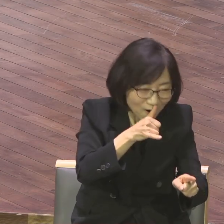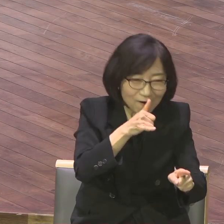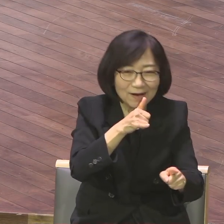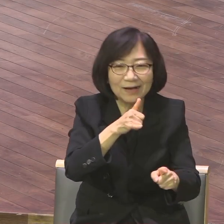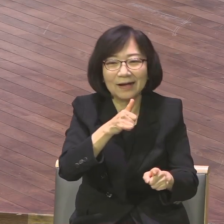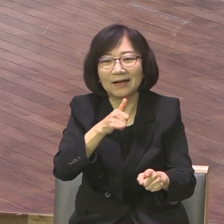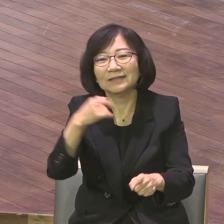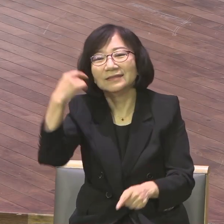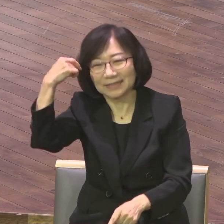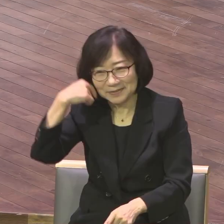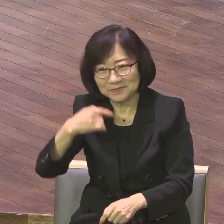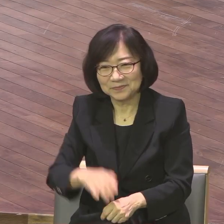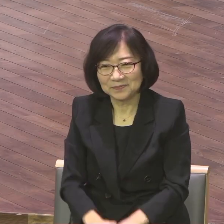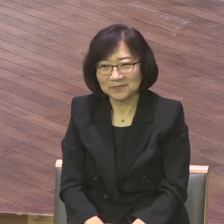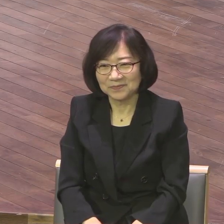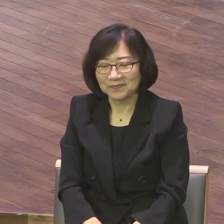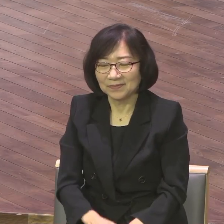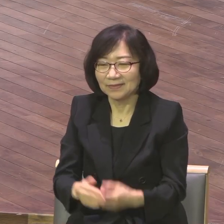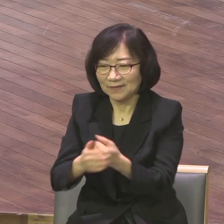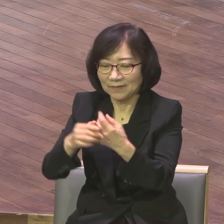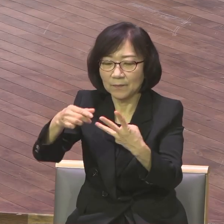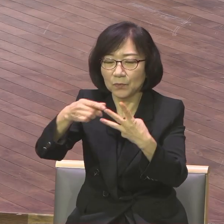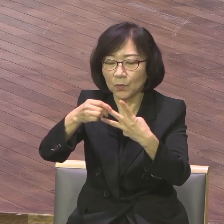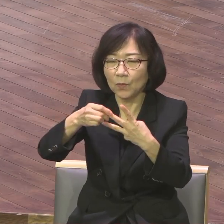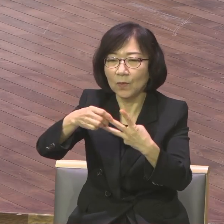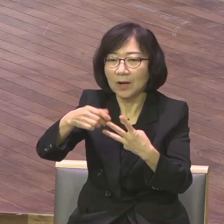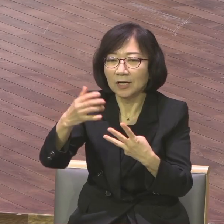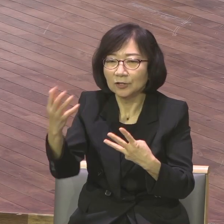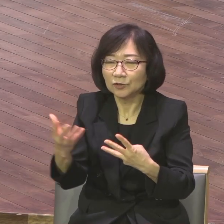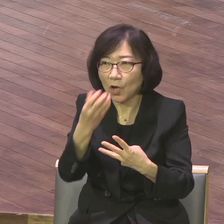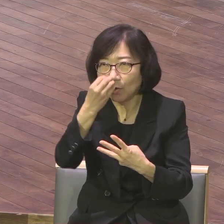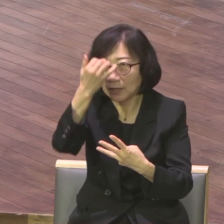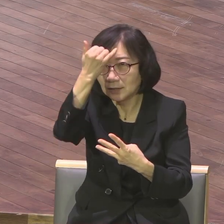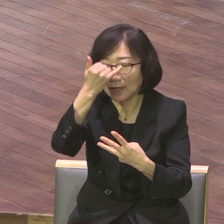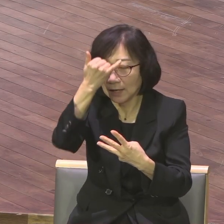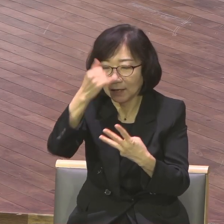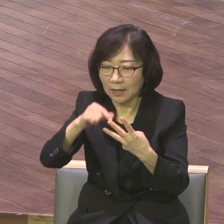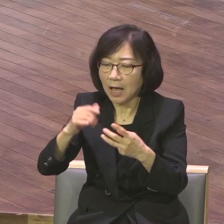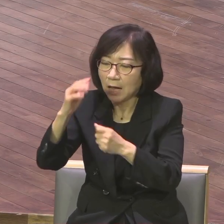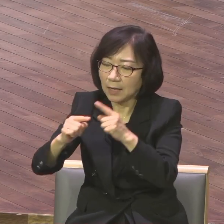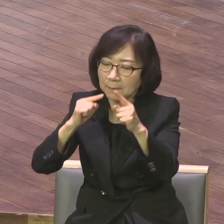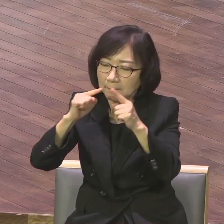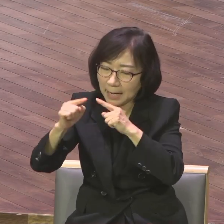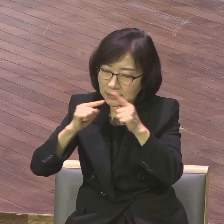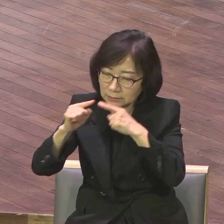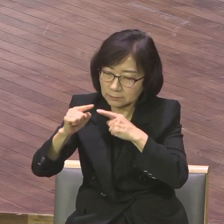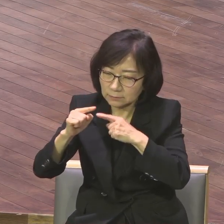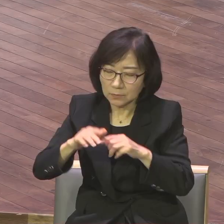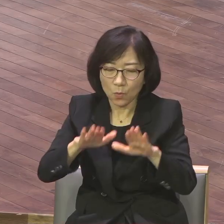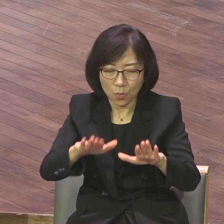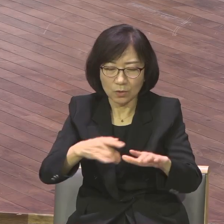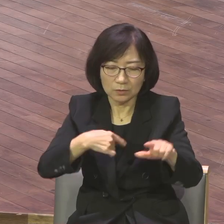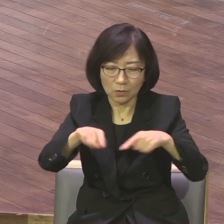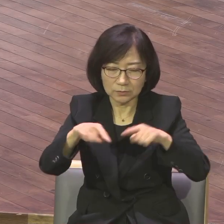뭐냐? 하나님의 말씀이 일하고 계시구나. 말씀이 역사하시구나.